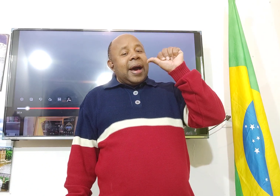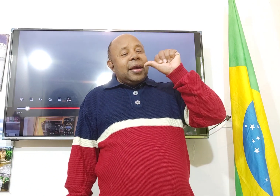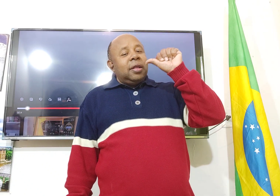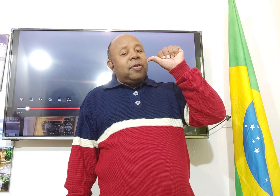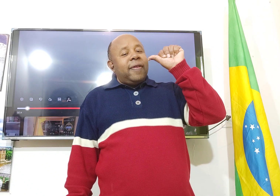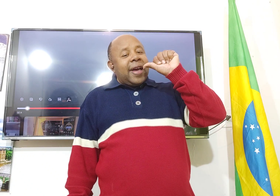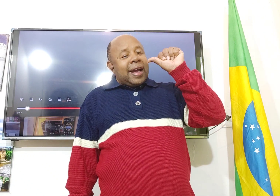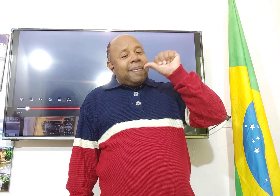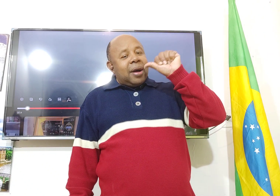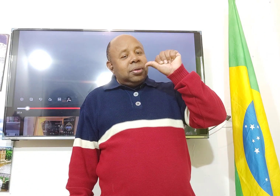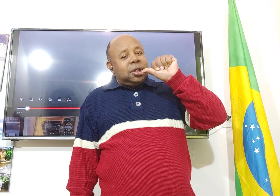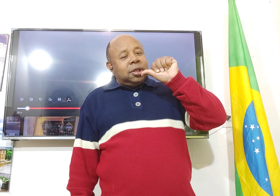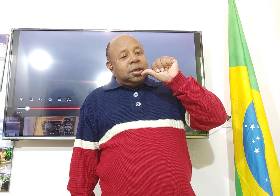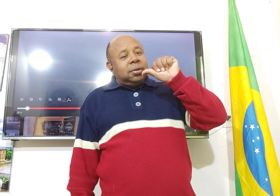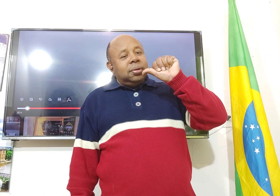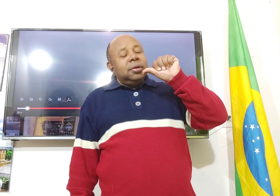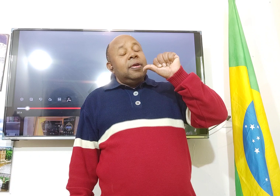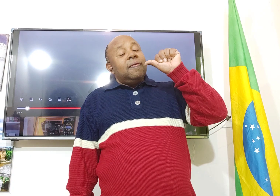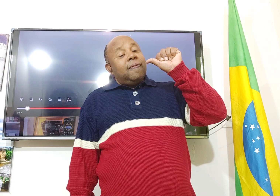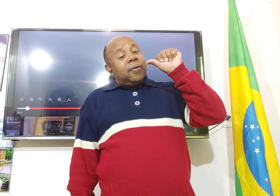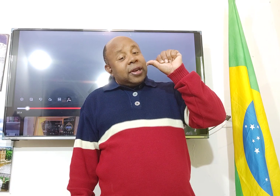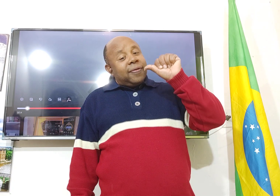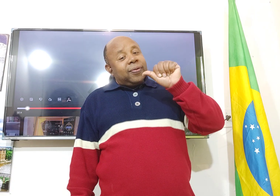Para que isso vai acabar contigo. Eu já